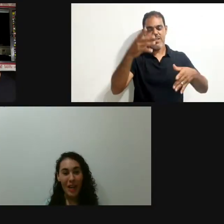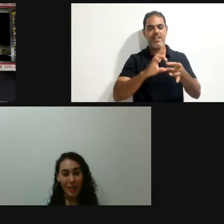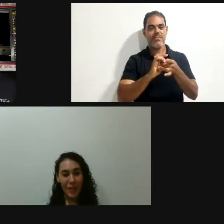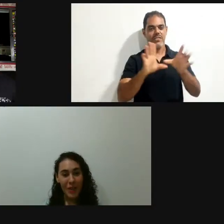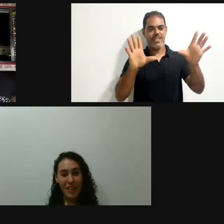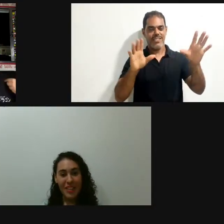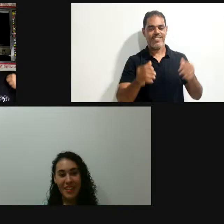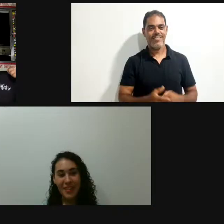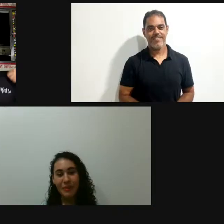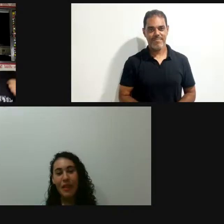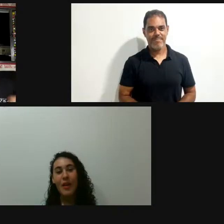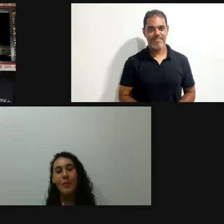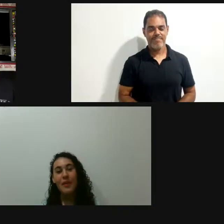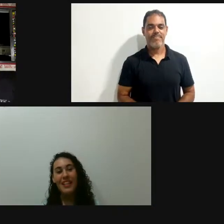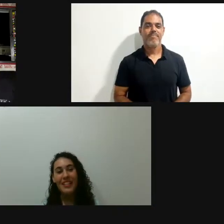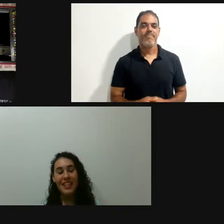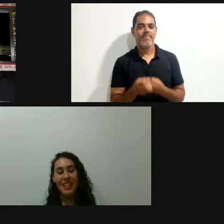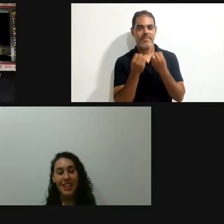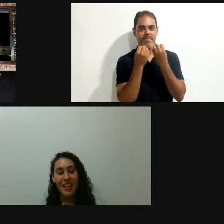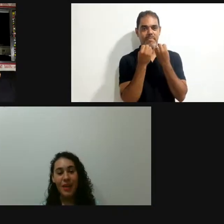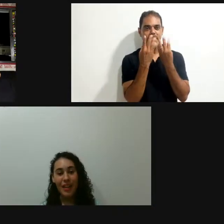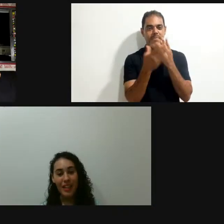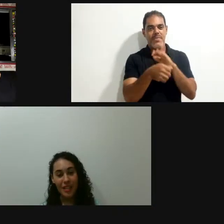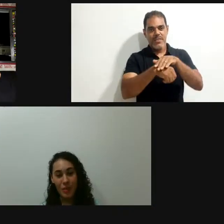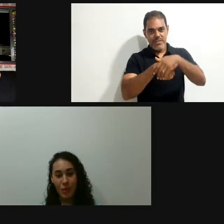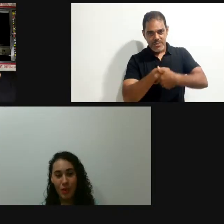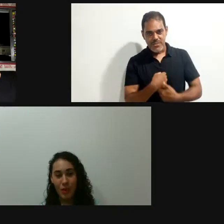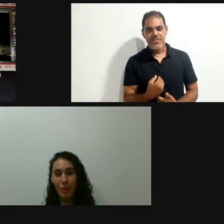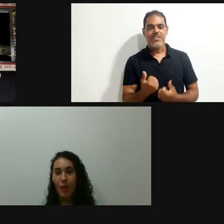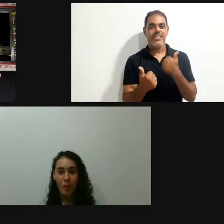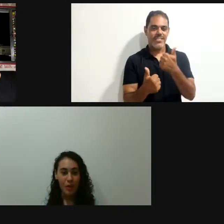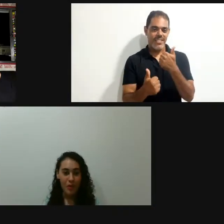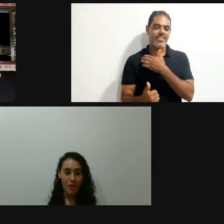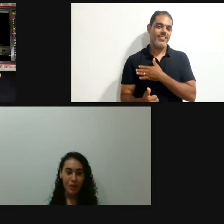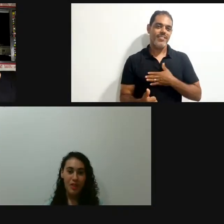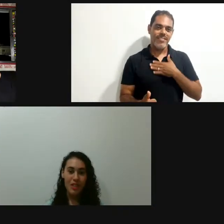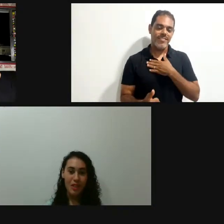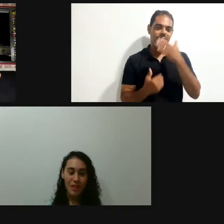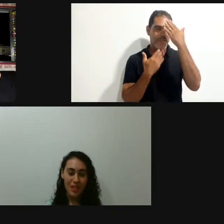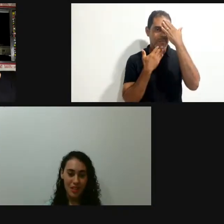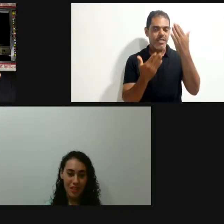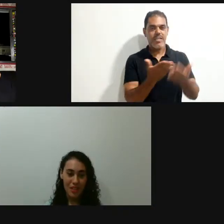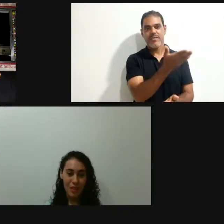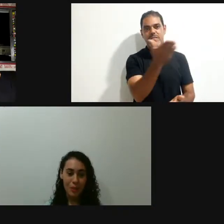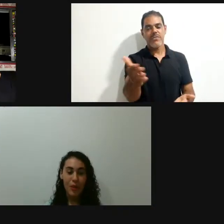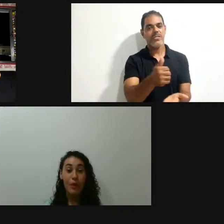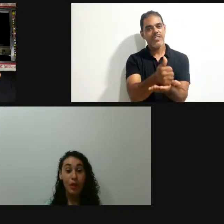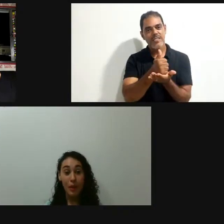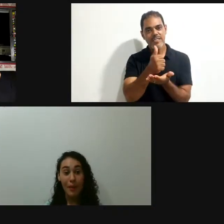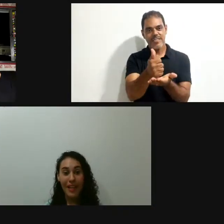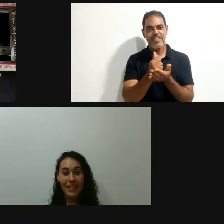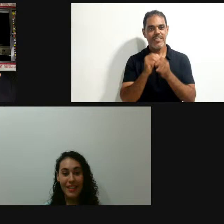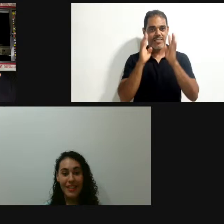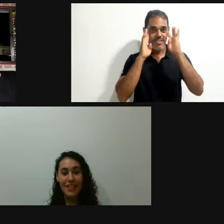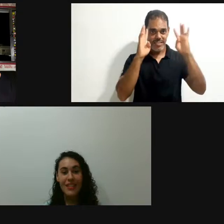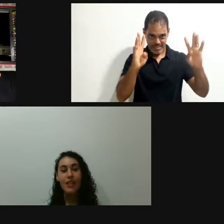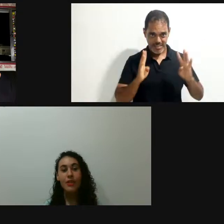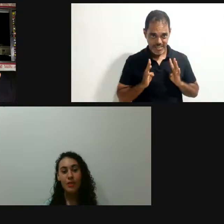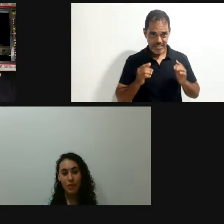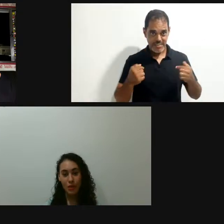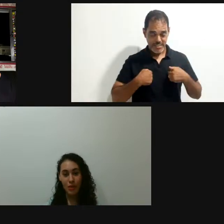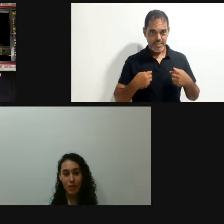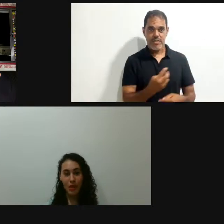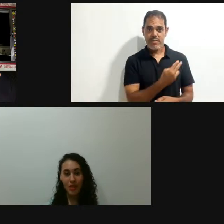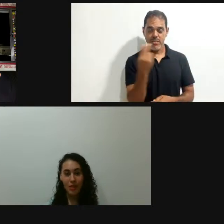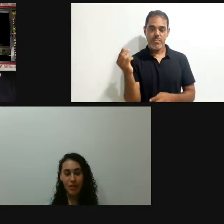Então, boa noite. É um prazer. Eu agradeço muito pelo apoio de todos que estão assistindo. Meu nome é Beatriz, eu